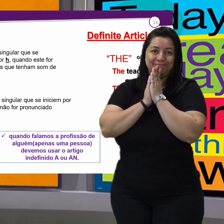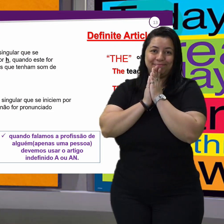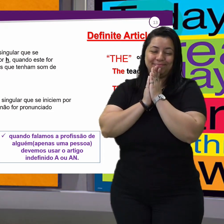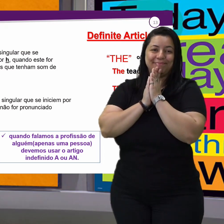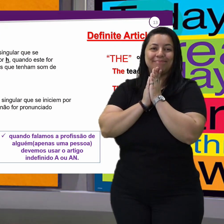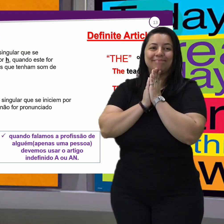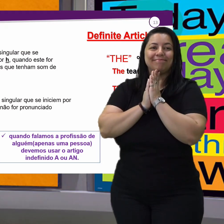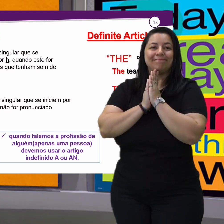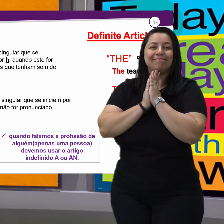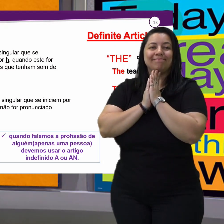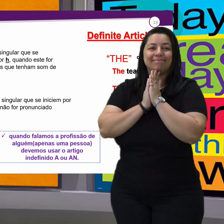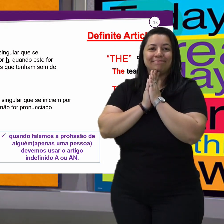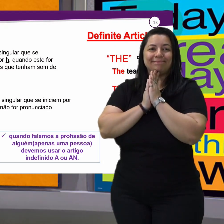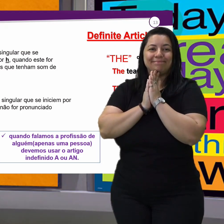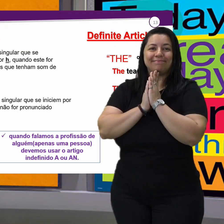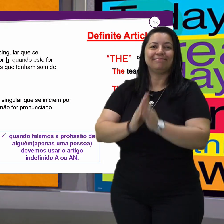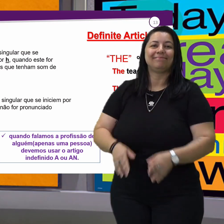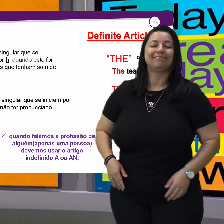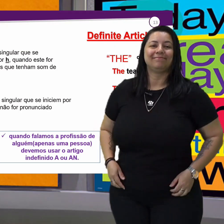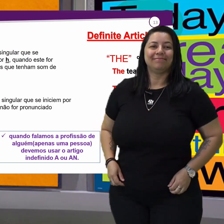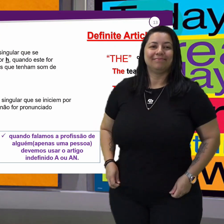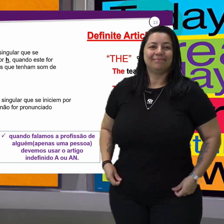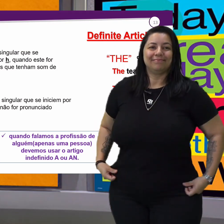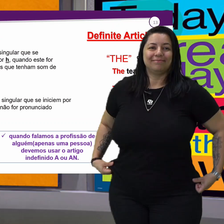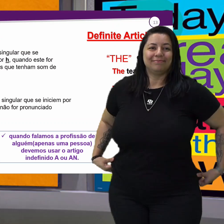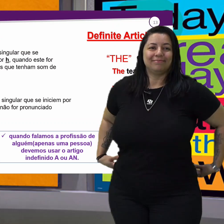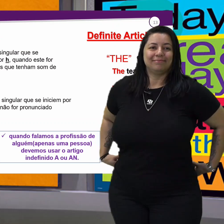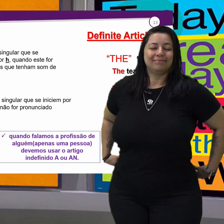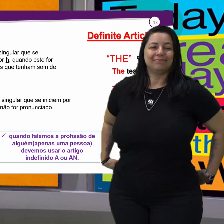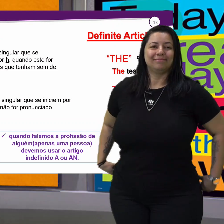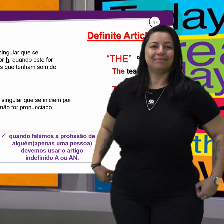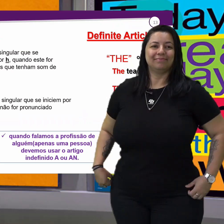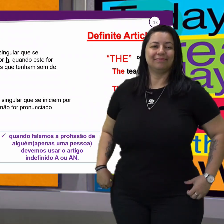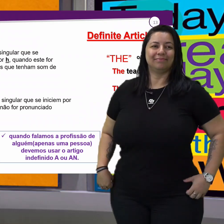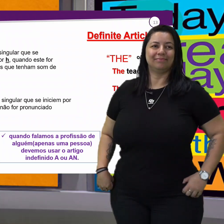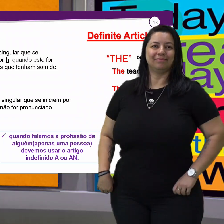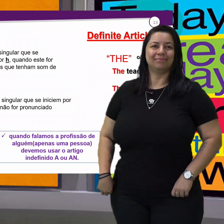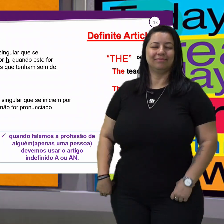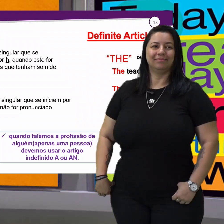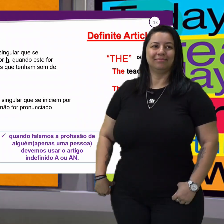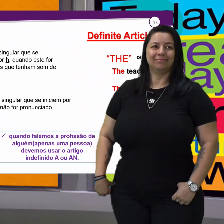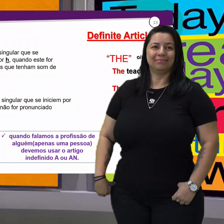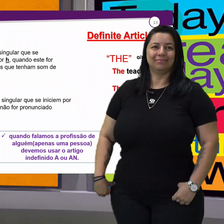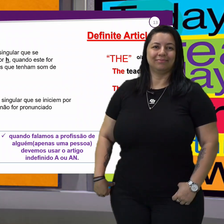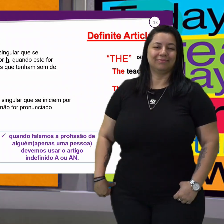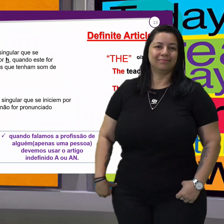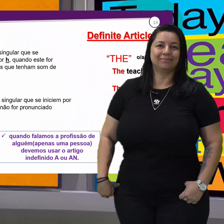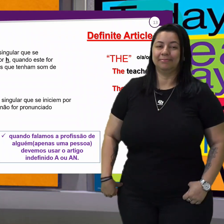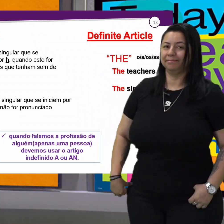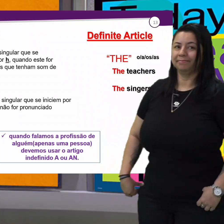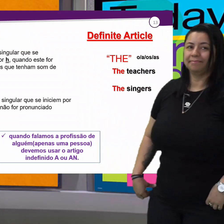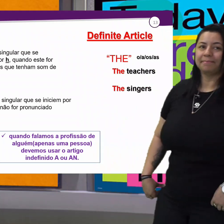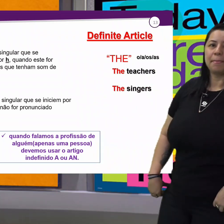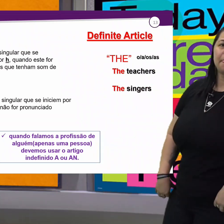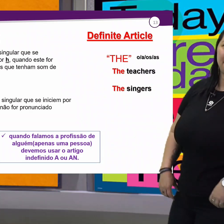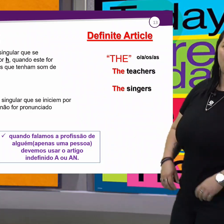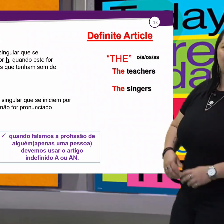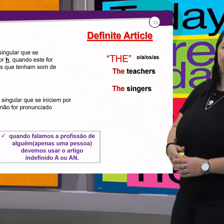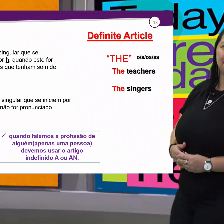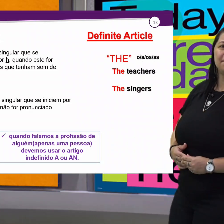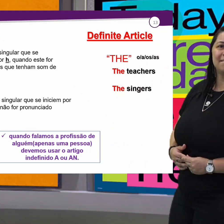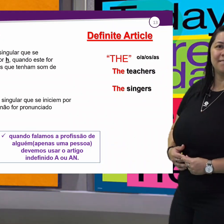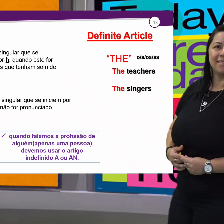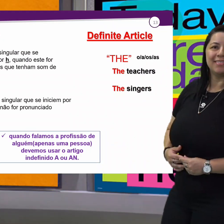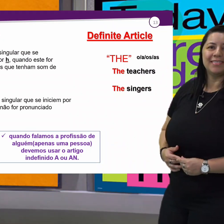profissão. Então, saiba disso em relação aos artigos definidos. Já os artigos definidos, teacher, vamos lá mostrar aqui para eles,